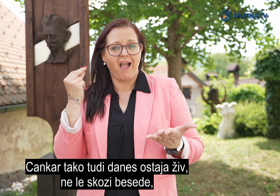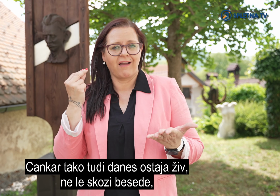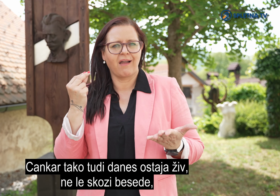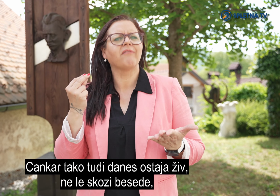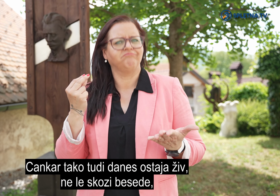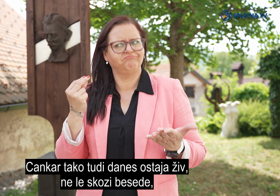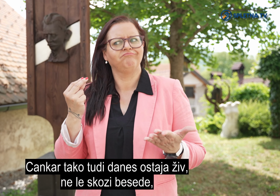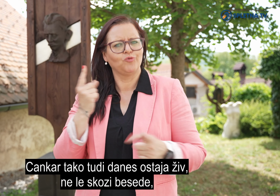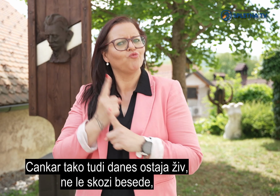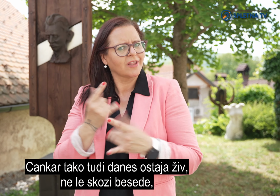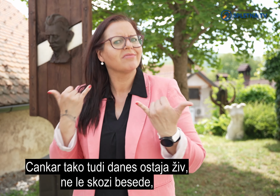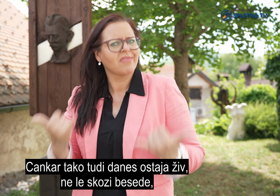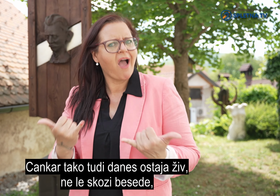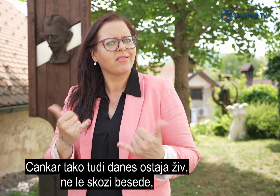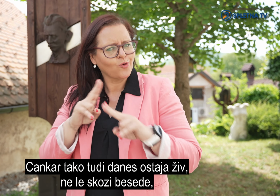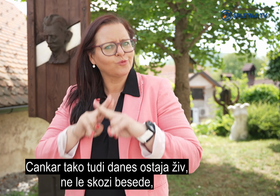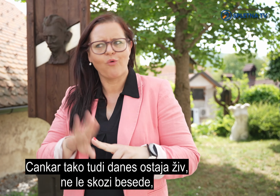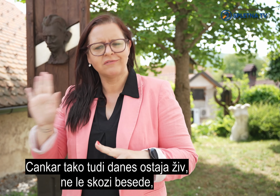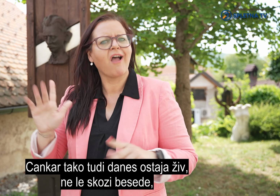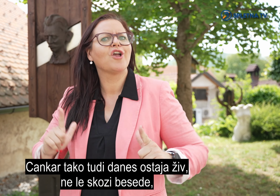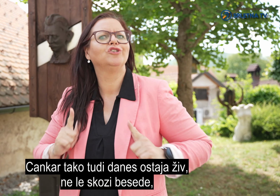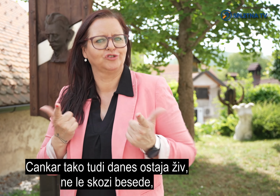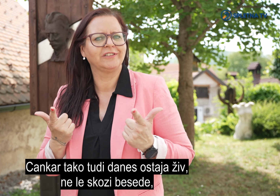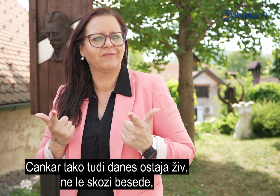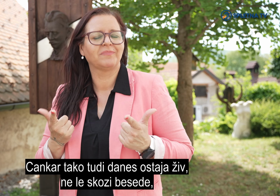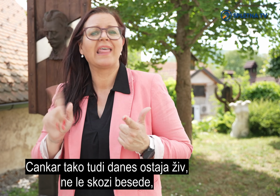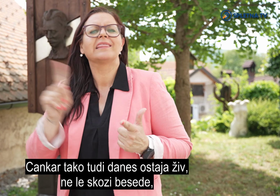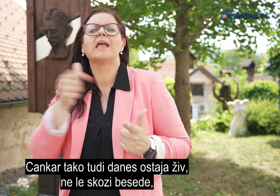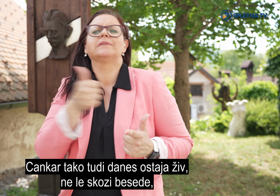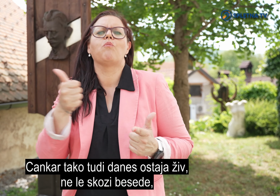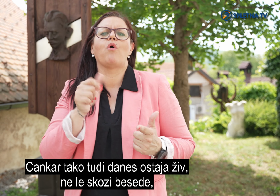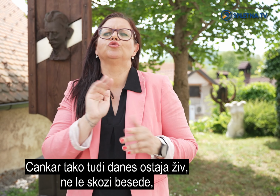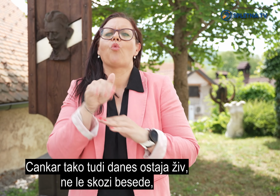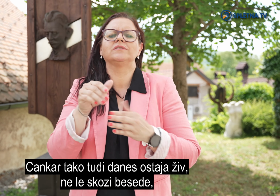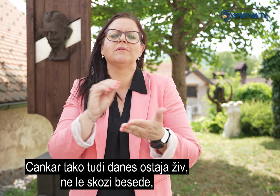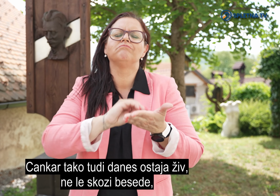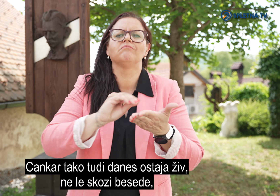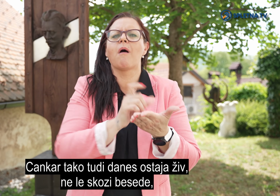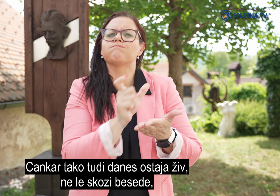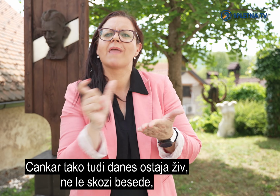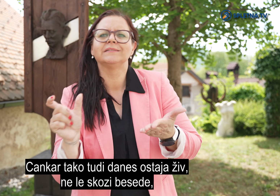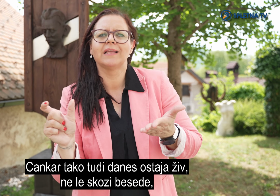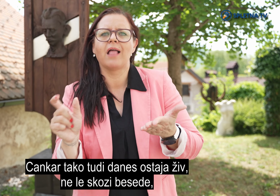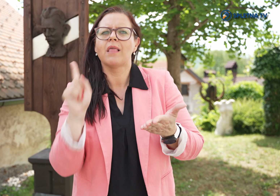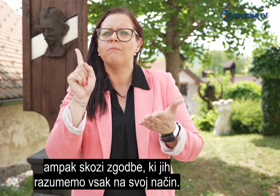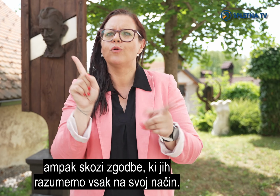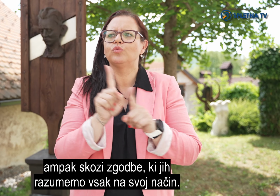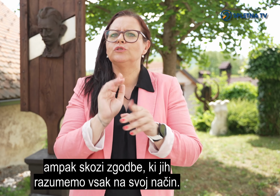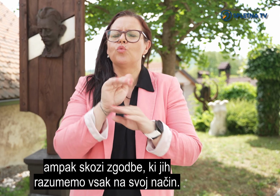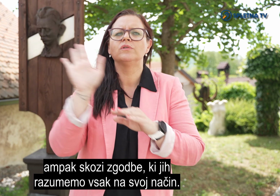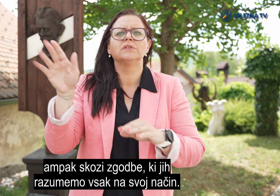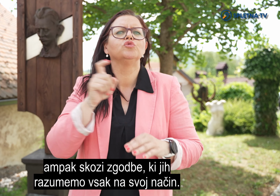Cankar tako tudi danes ostaja živ. Ne le skozi besede, ampak skozi zgodbe, ki jih razumemo vsak na svoj